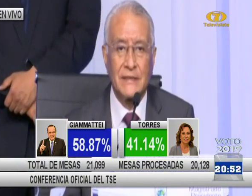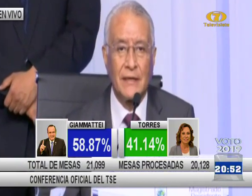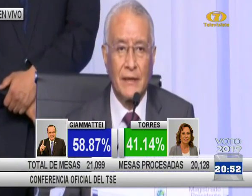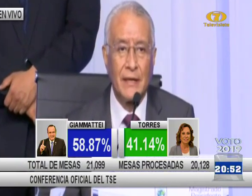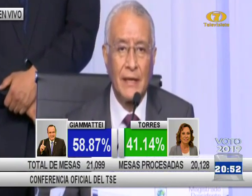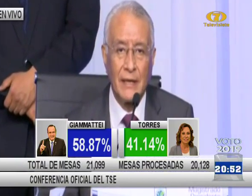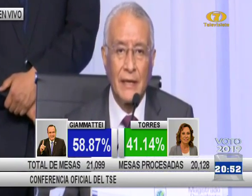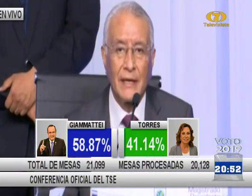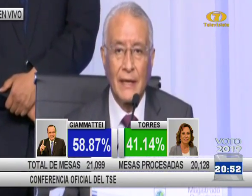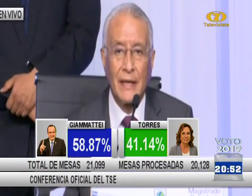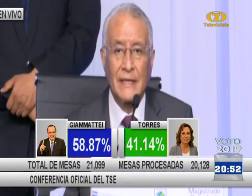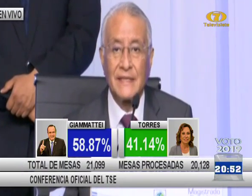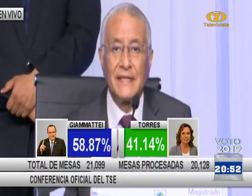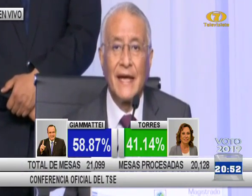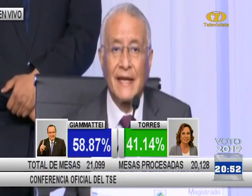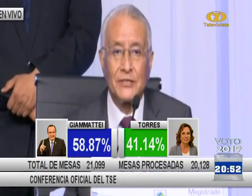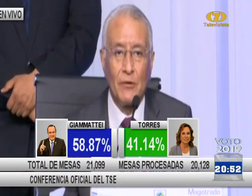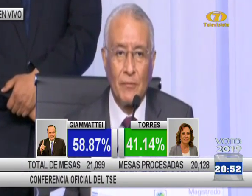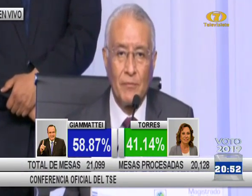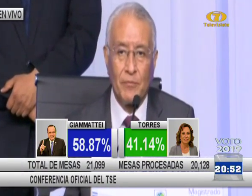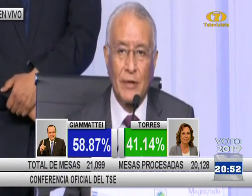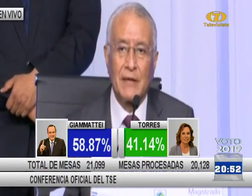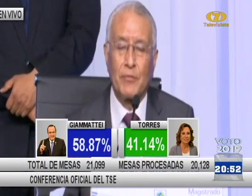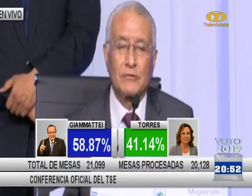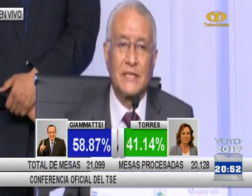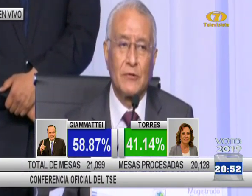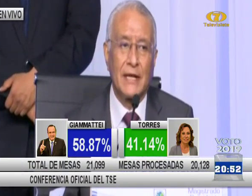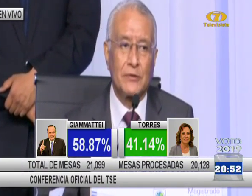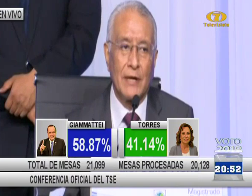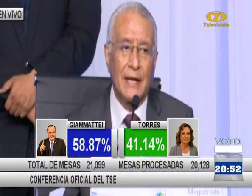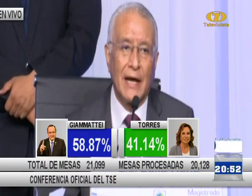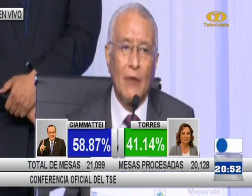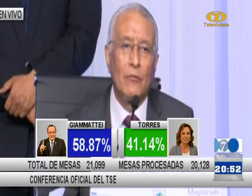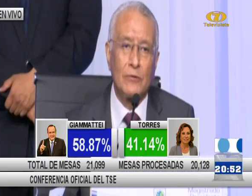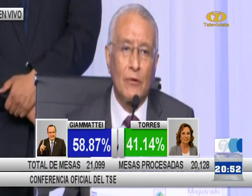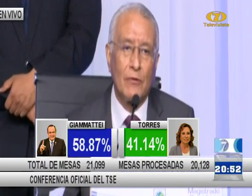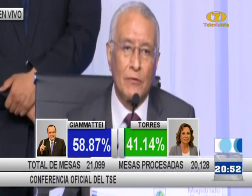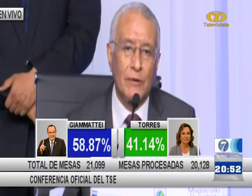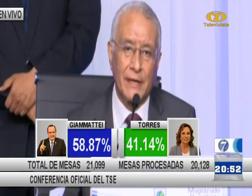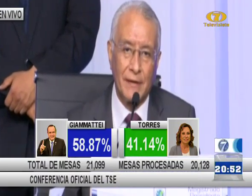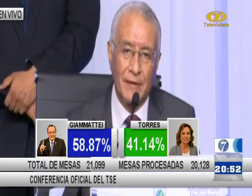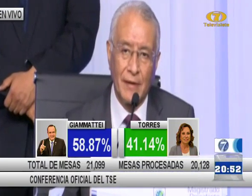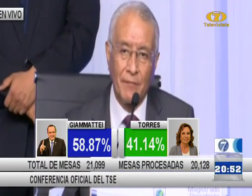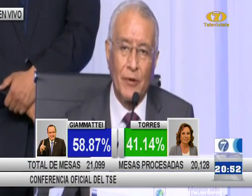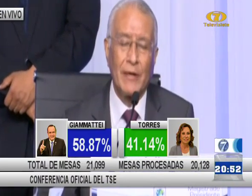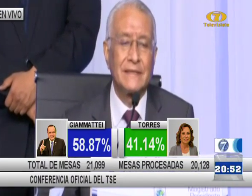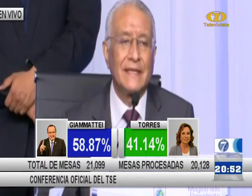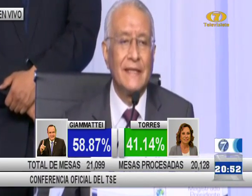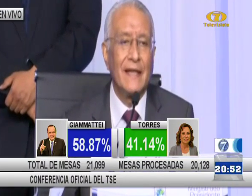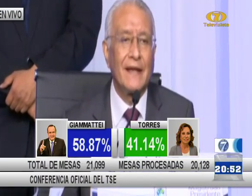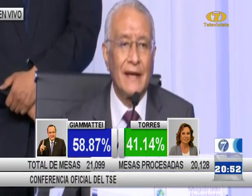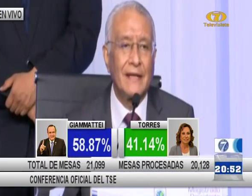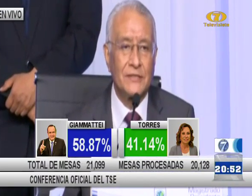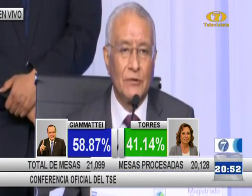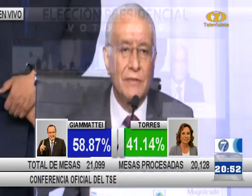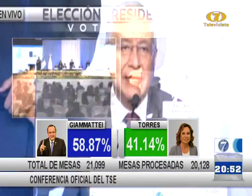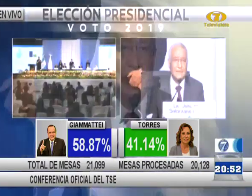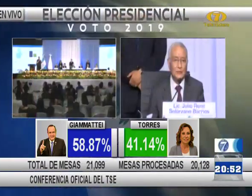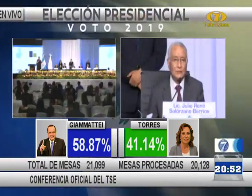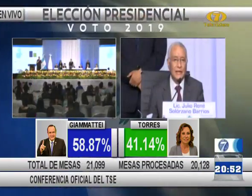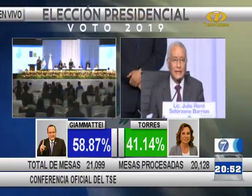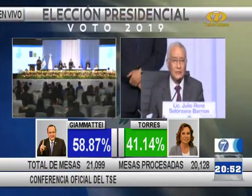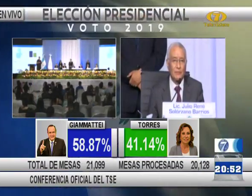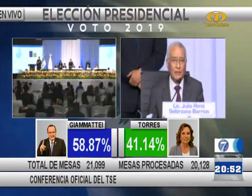en este día de elección, porque el proceso electoral aún no concluye, pero en este día de la elección,